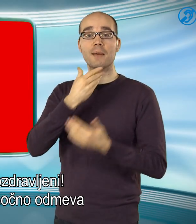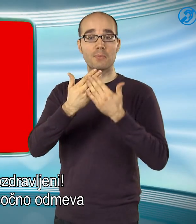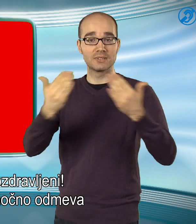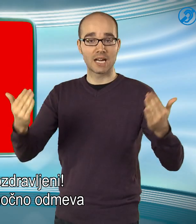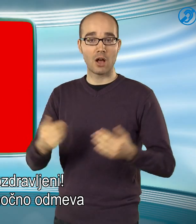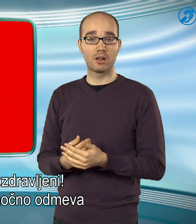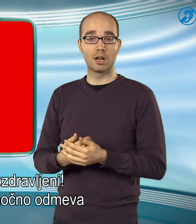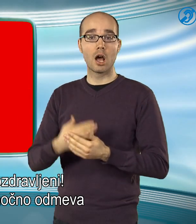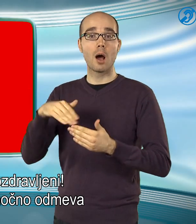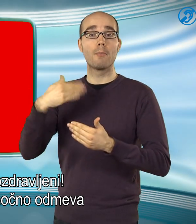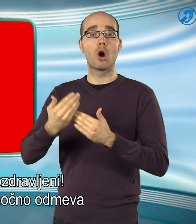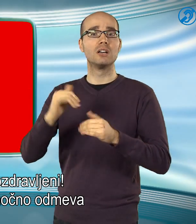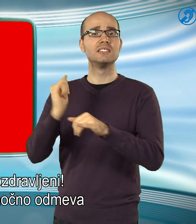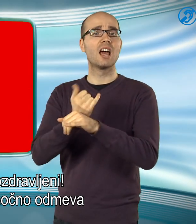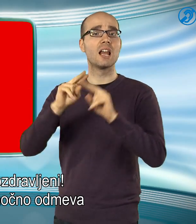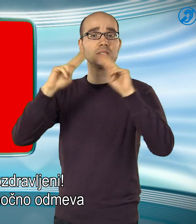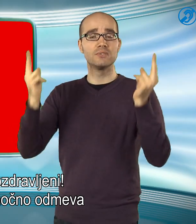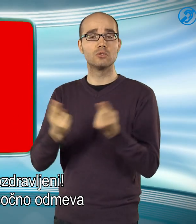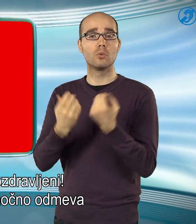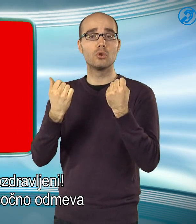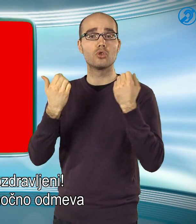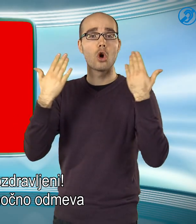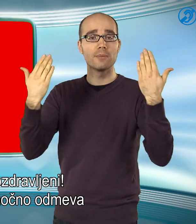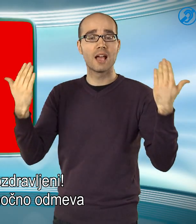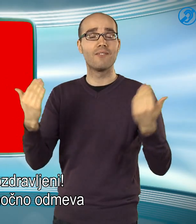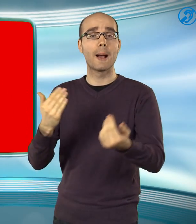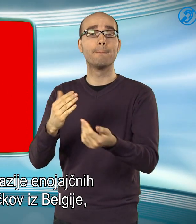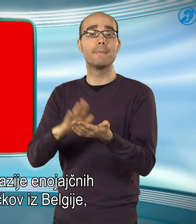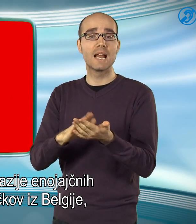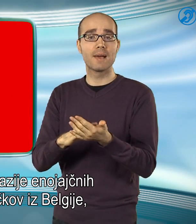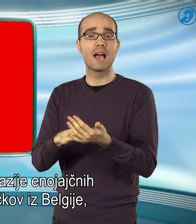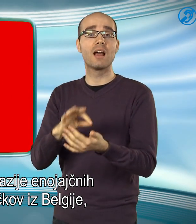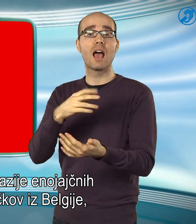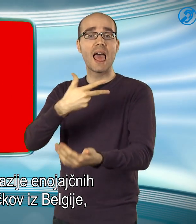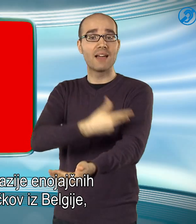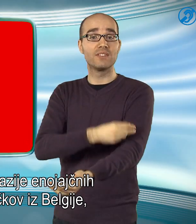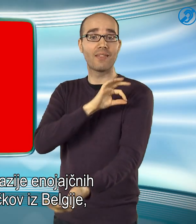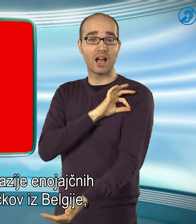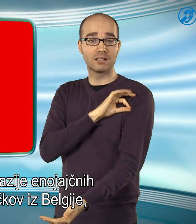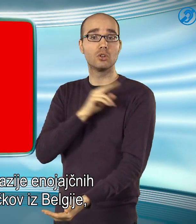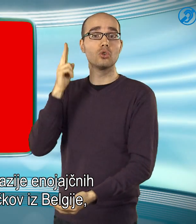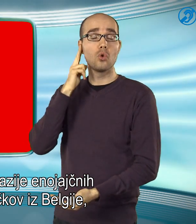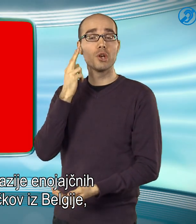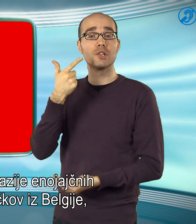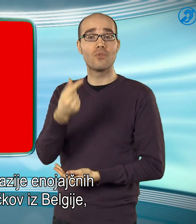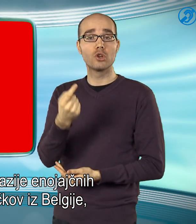Lepo pozdravljeni. Po svetu močno odmeva primer evtanazije enojajčnih gluhih dvojčkov iz Belgije, ki je bila